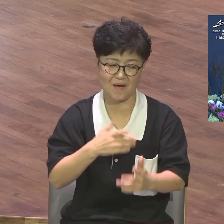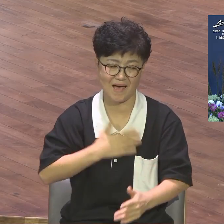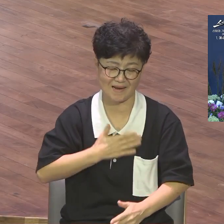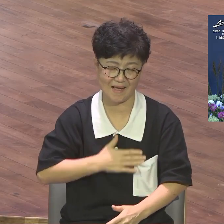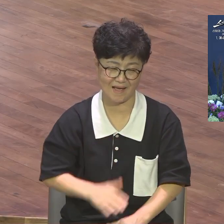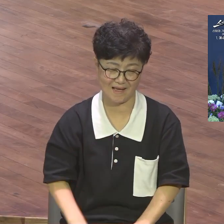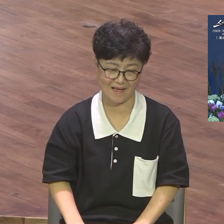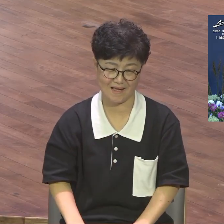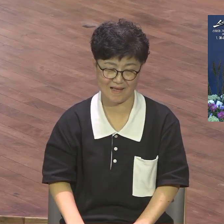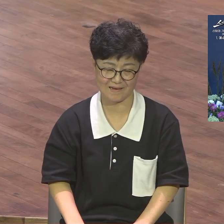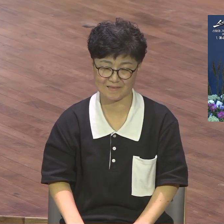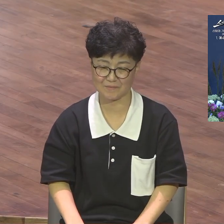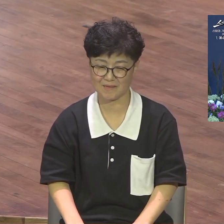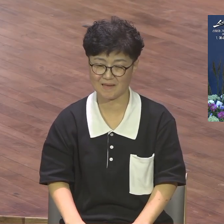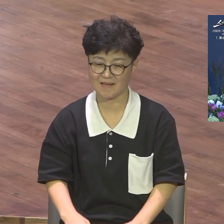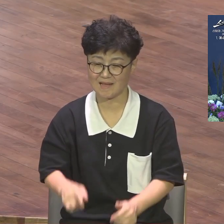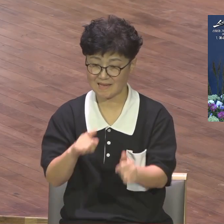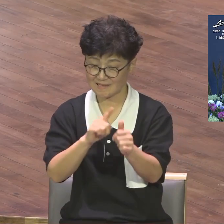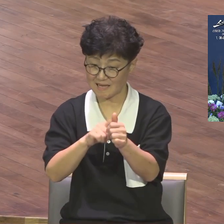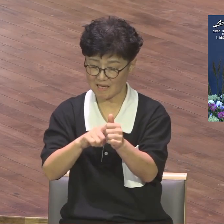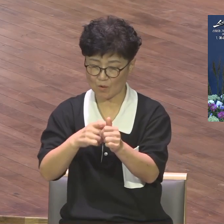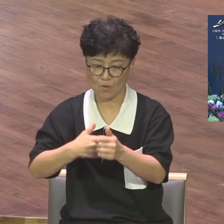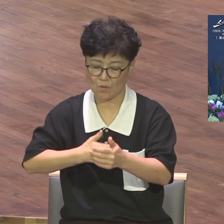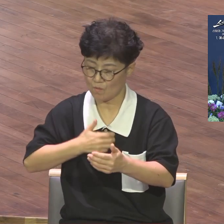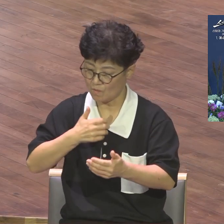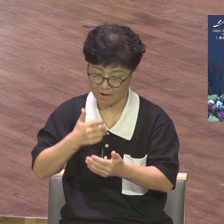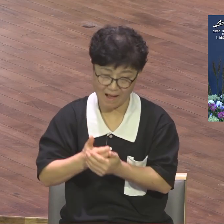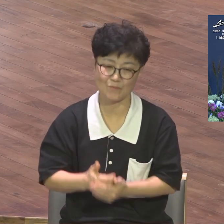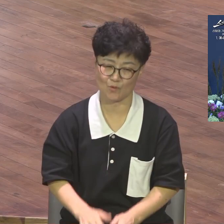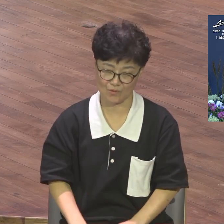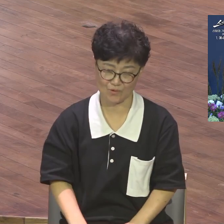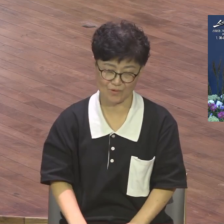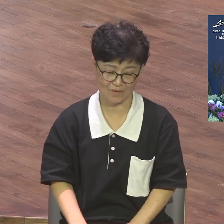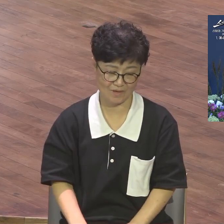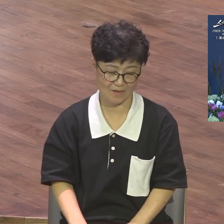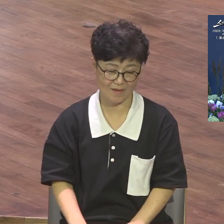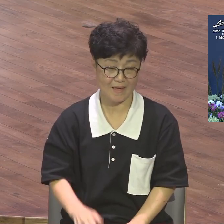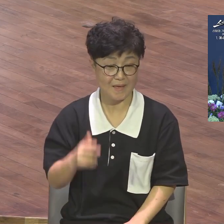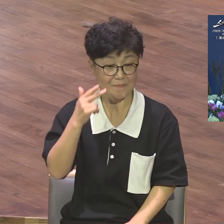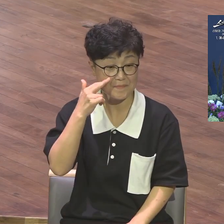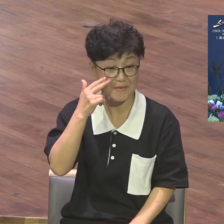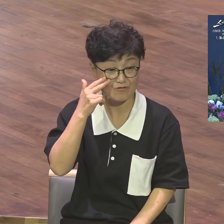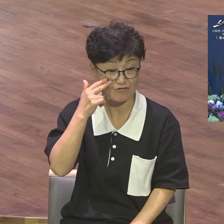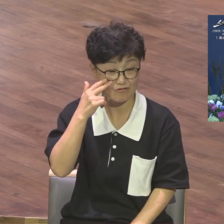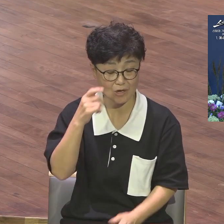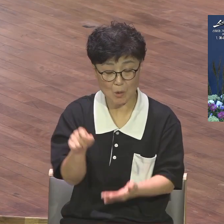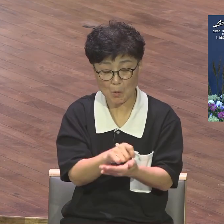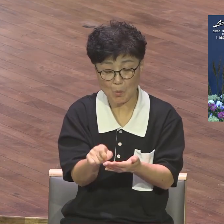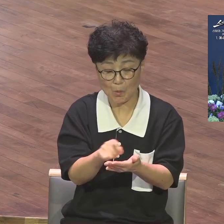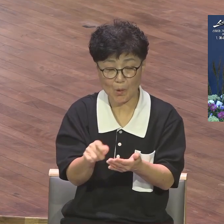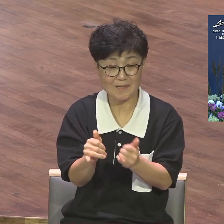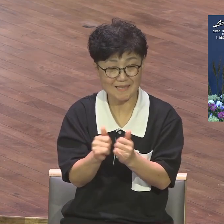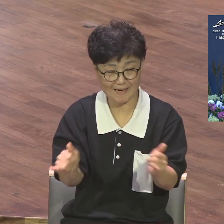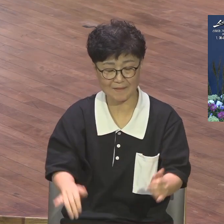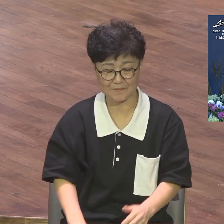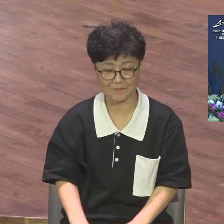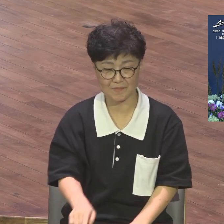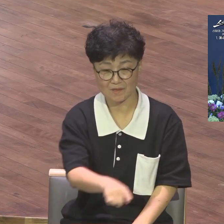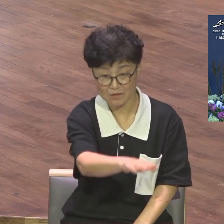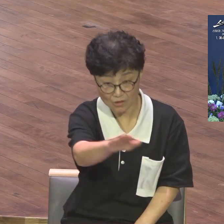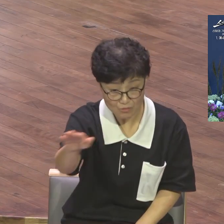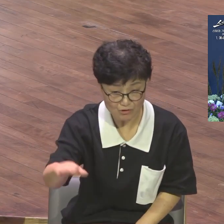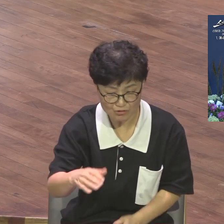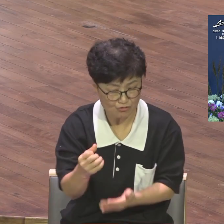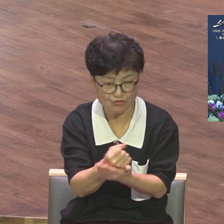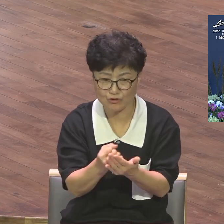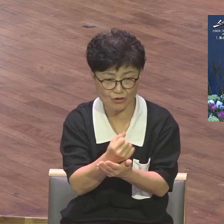것이죠. 미국의 기독교 작가 맥스 루케이도가 이런 얘기를 했습니다. 당신의 존재는 우연이 아니다. 당신은